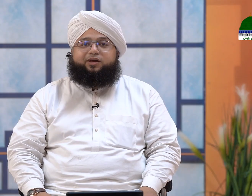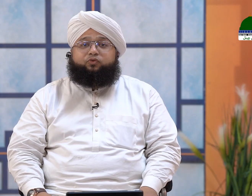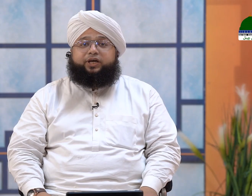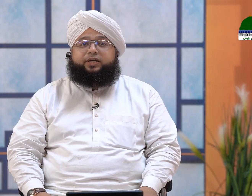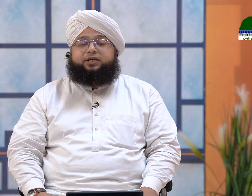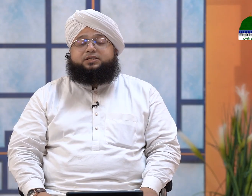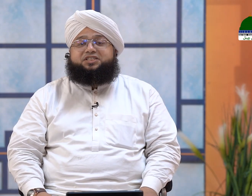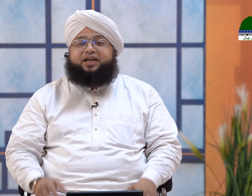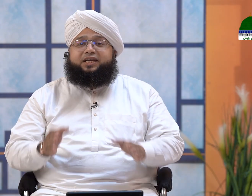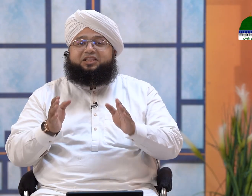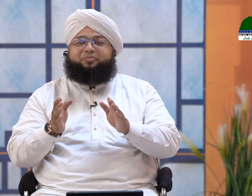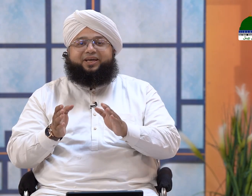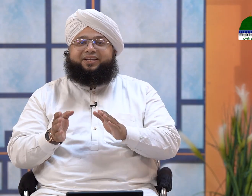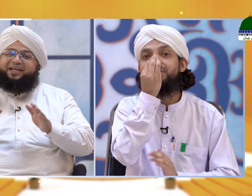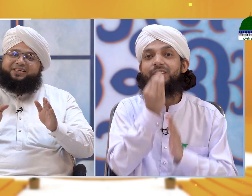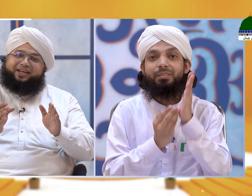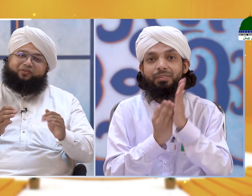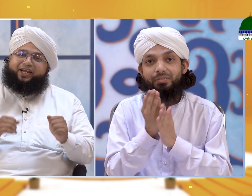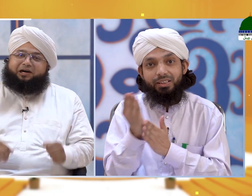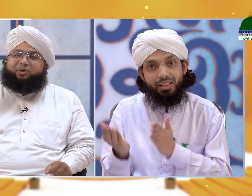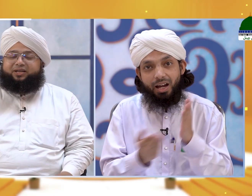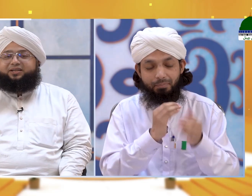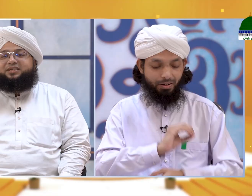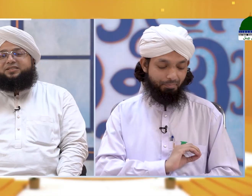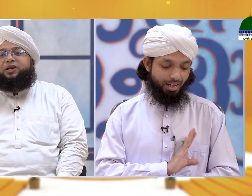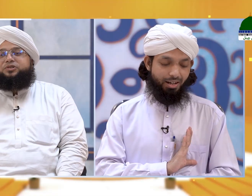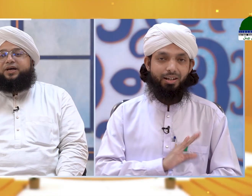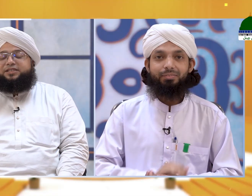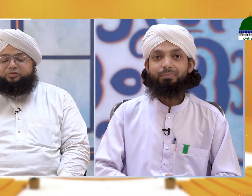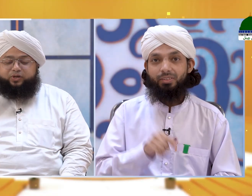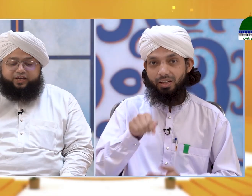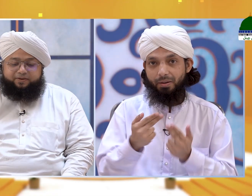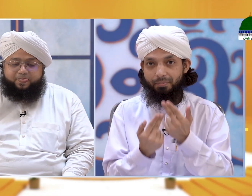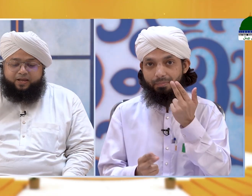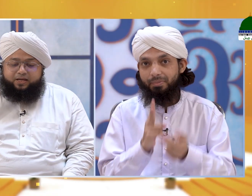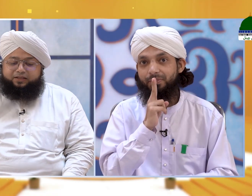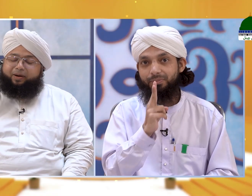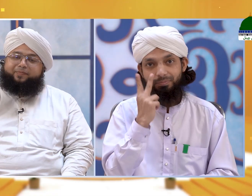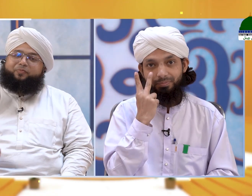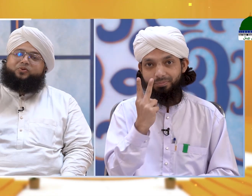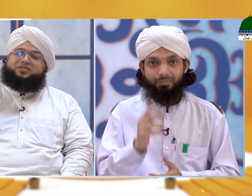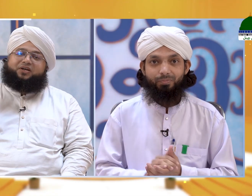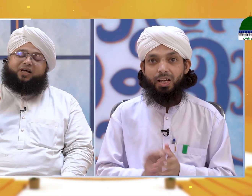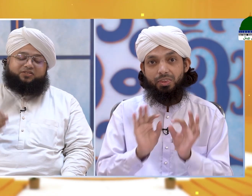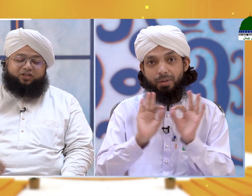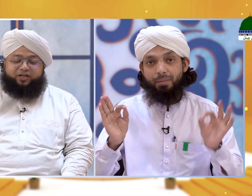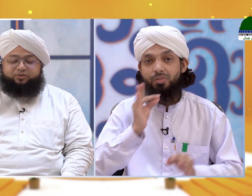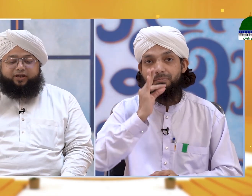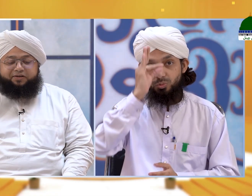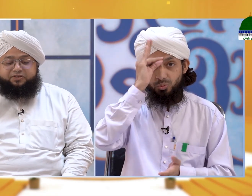وہ ہے جنت میں لے جانے والے اعمال۔ اس تعلق سے آج ہم سنیں گے تمام نبیوں کے سردار صلی اللہ تعالیٰ علیہ